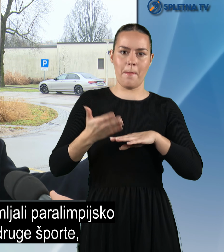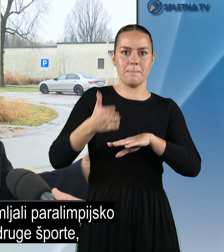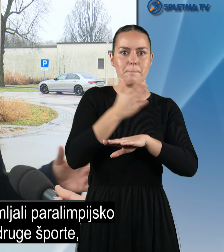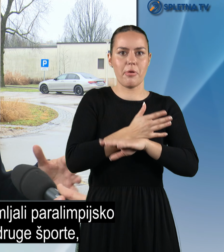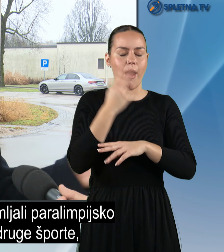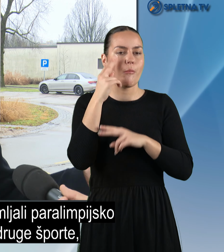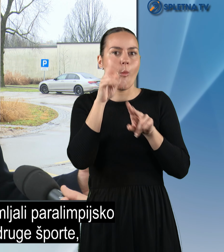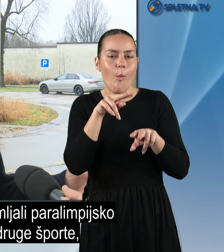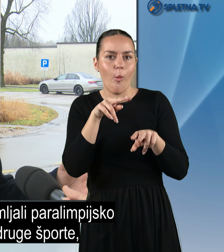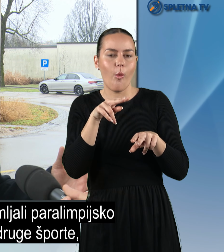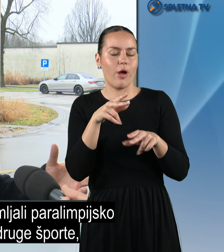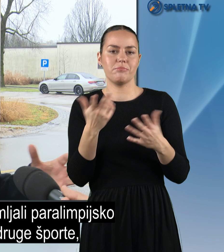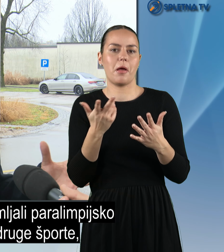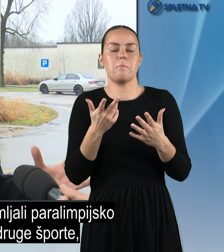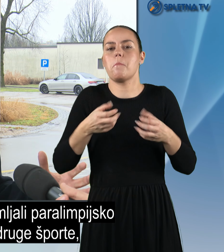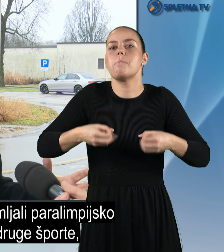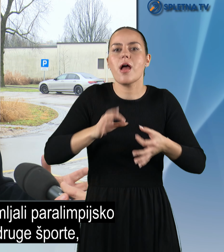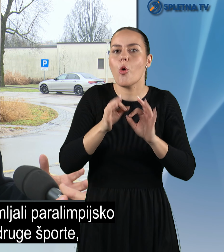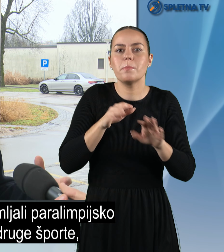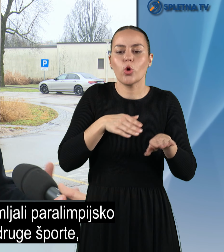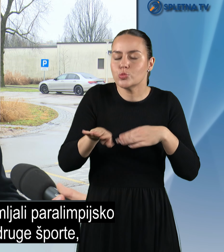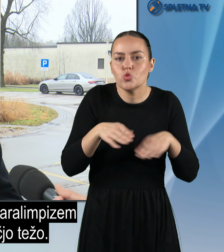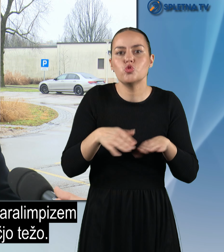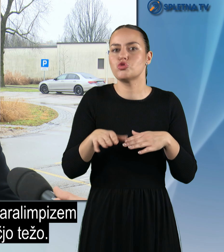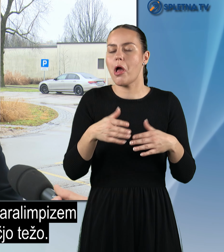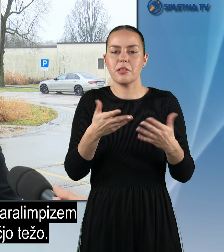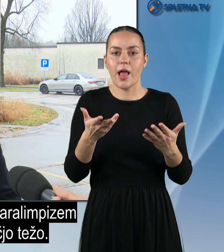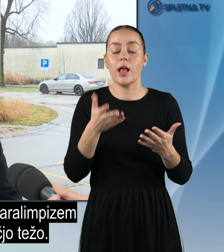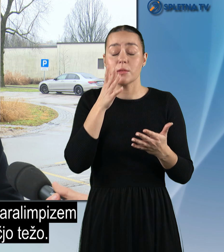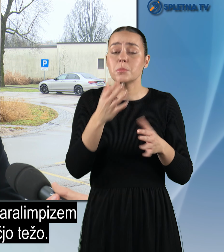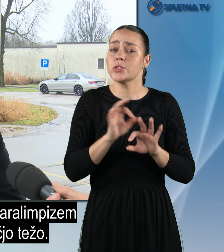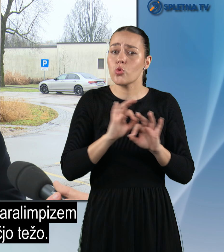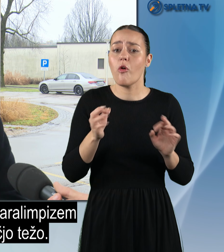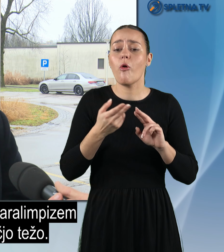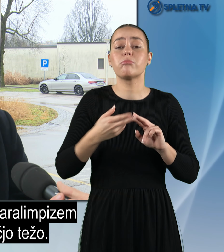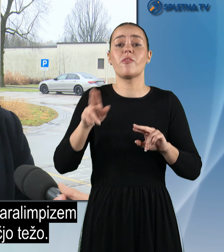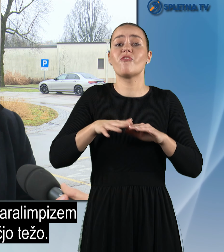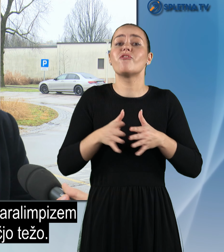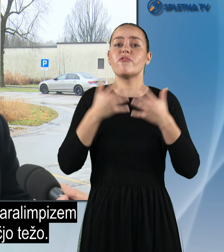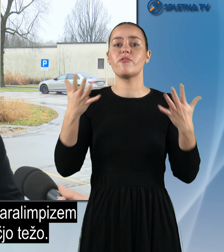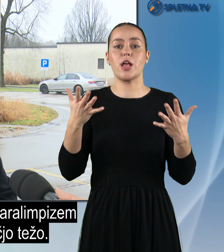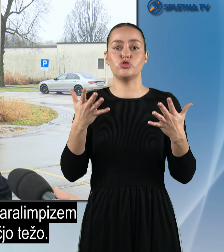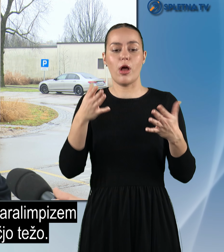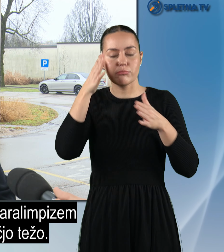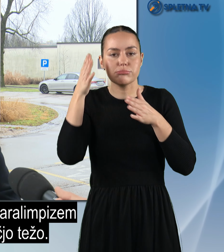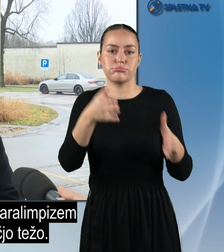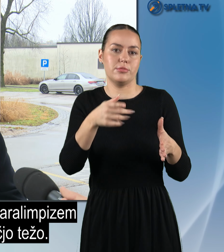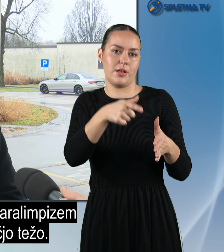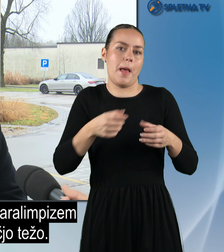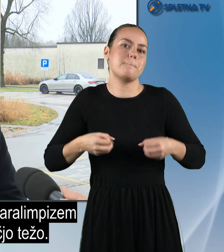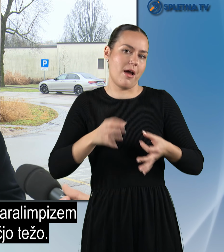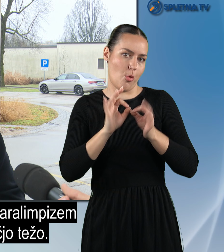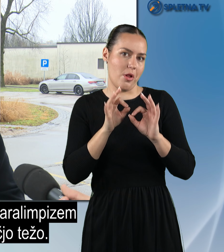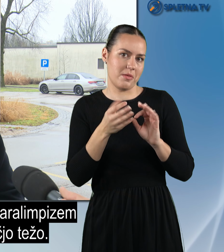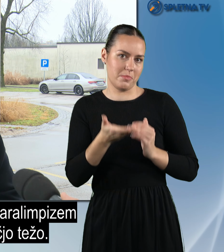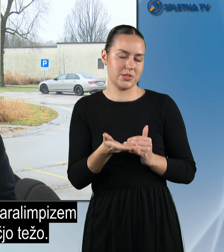vem, nek paraolimpijsko smučanje in tako naprej in bi bila zagotovo bistveno večja teža tudi na paraolimpizmu